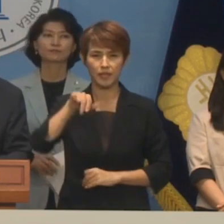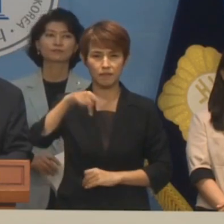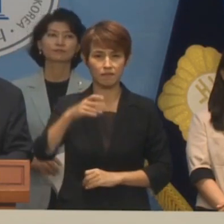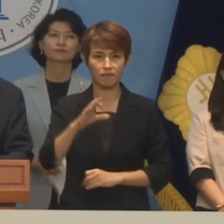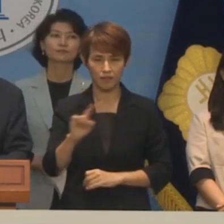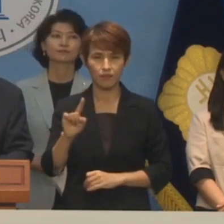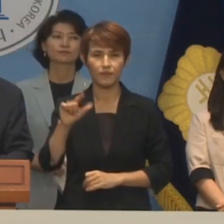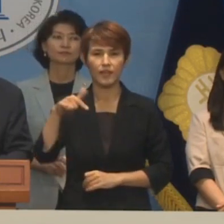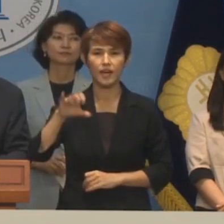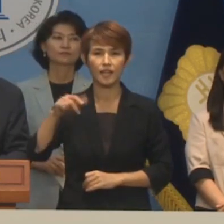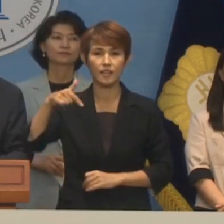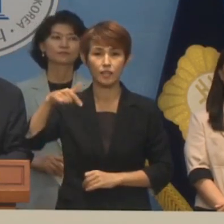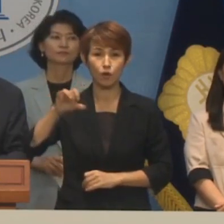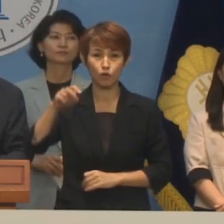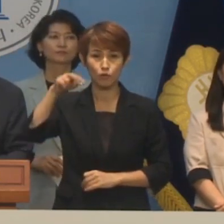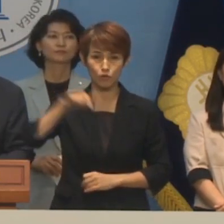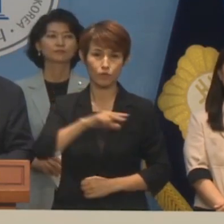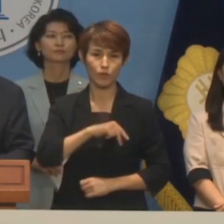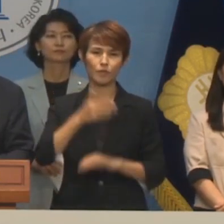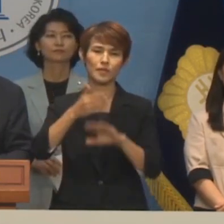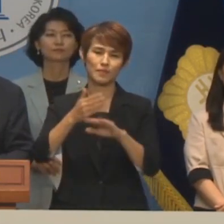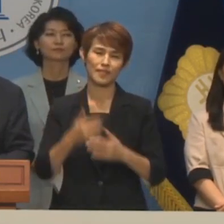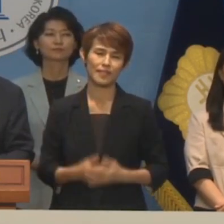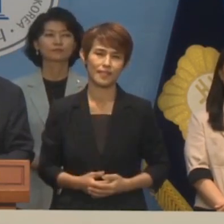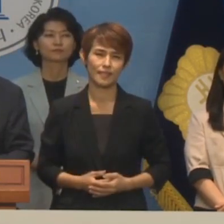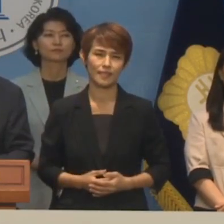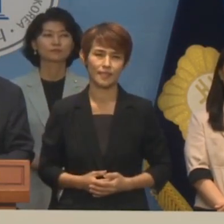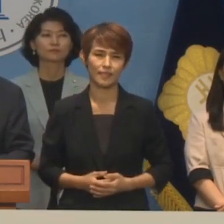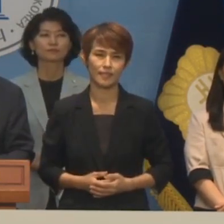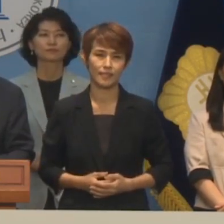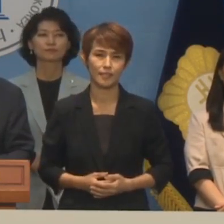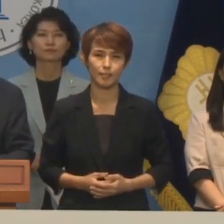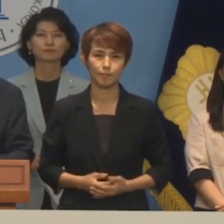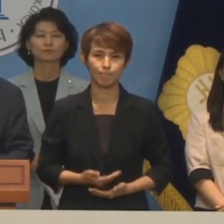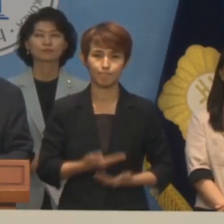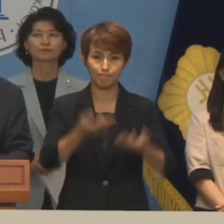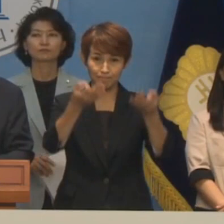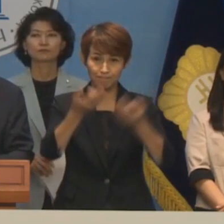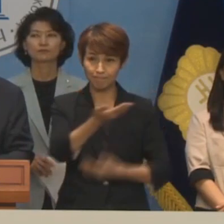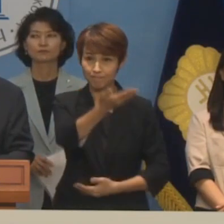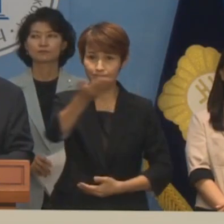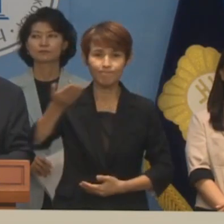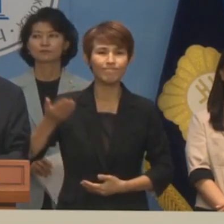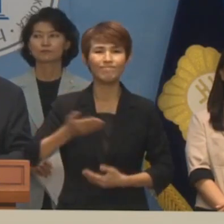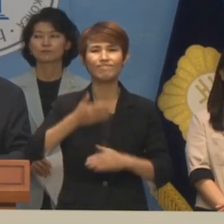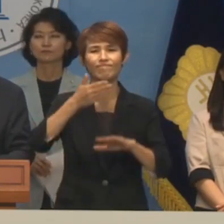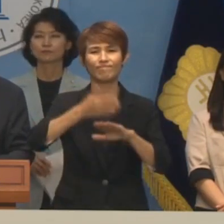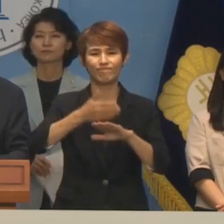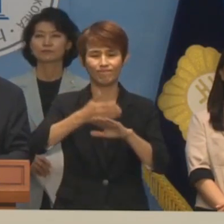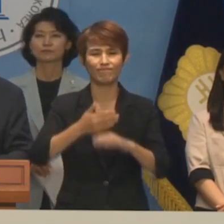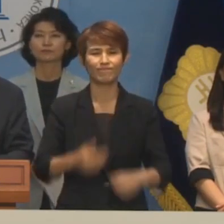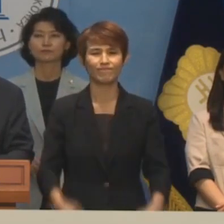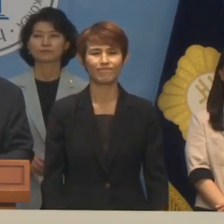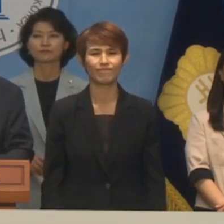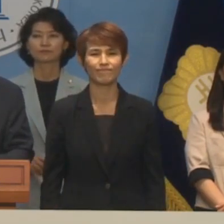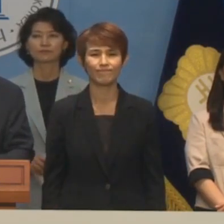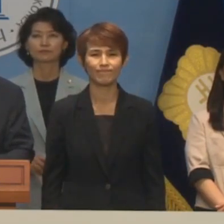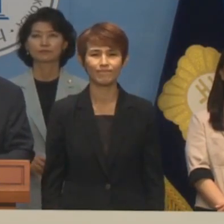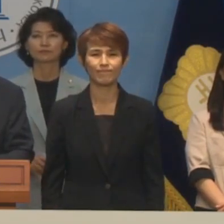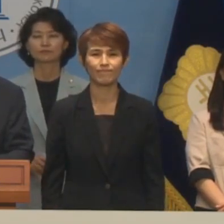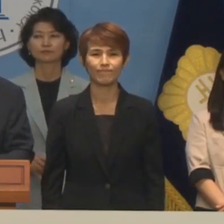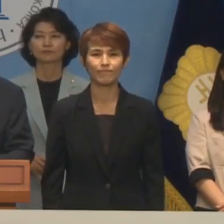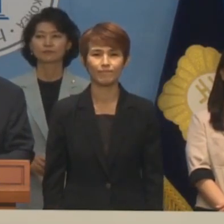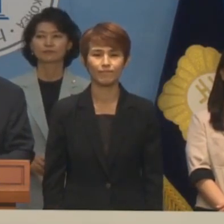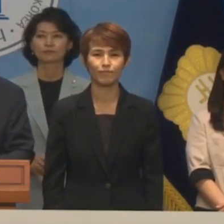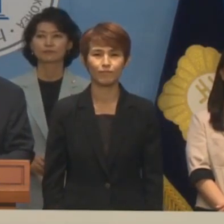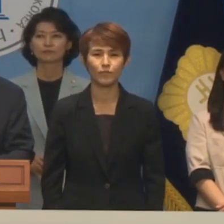의원님, 강경숙 의원님 고맙습니다. 그리고 끝까지 함께 해주신 기자 여러분들 대단히 고맙습니다.